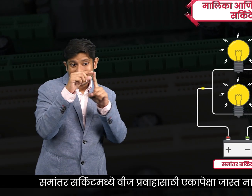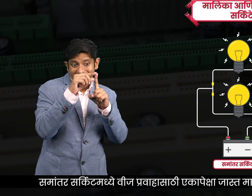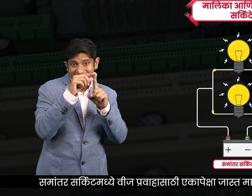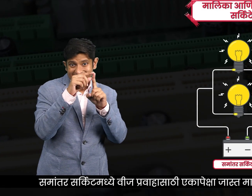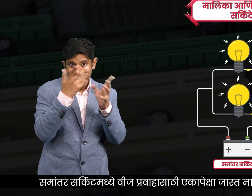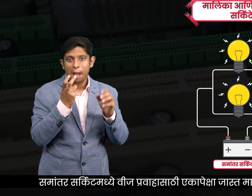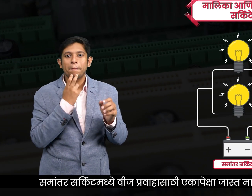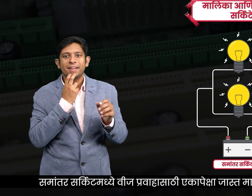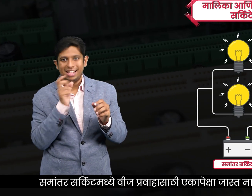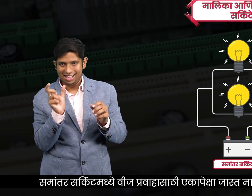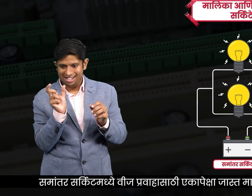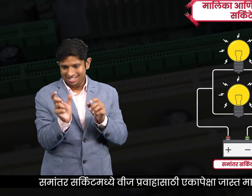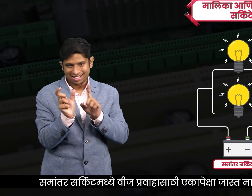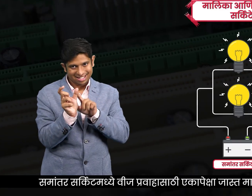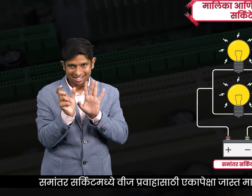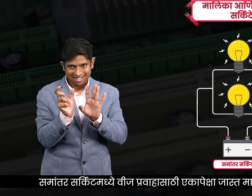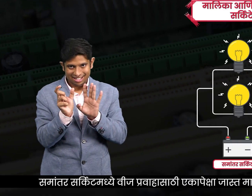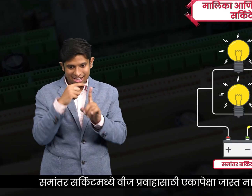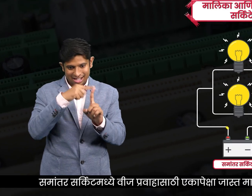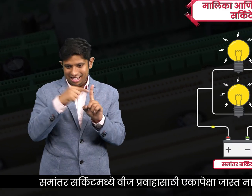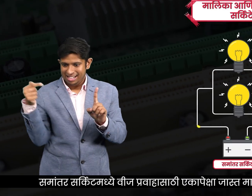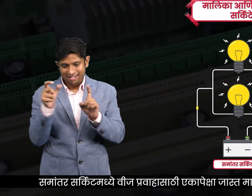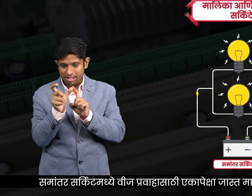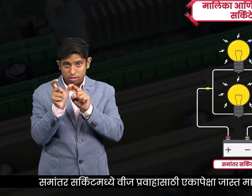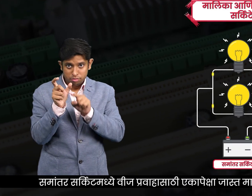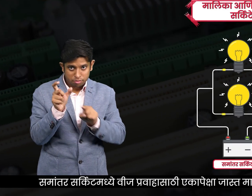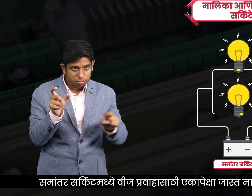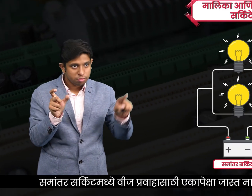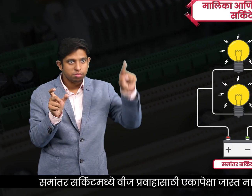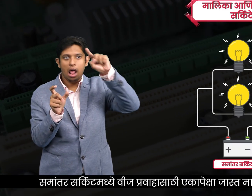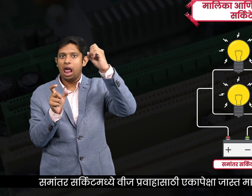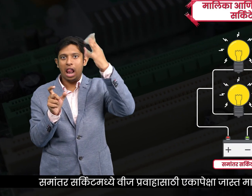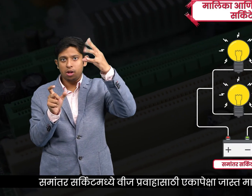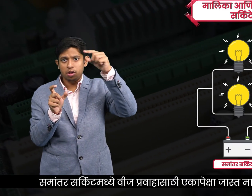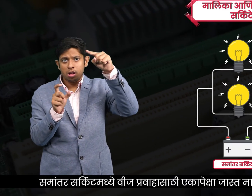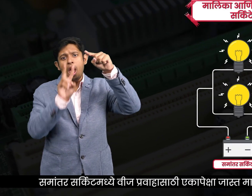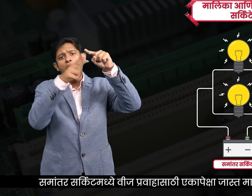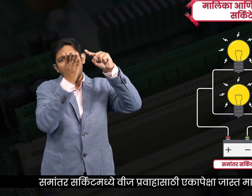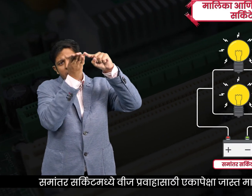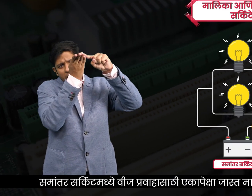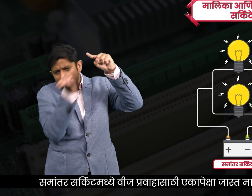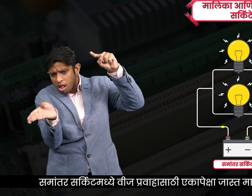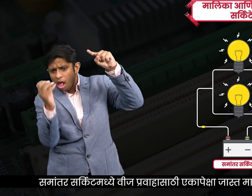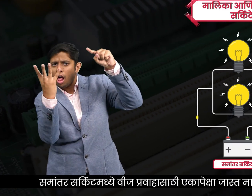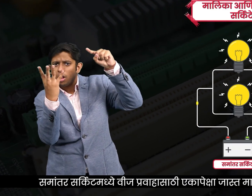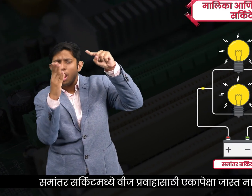समांतर सर्किटमध्ये वीज प्रवाहासाठी एकापेक्षा जास्त मार्ग असतात.